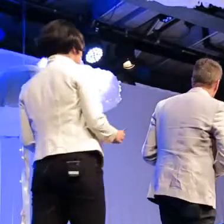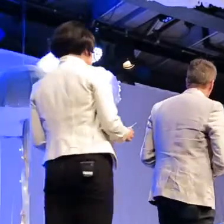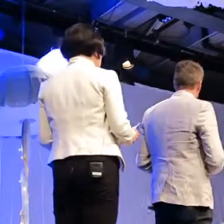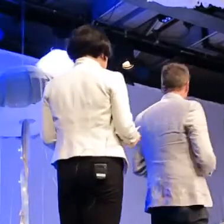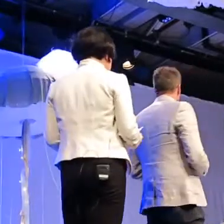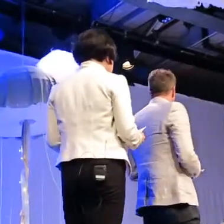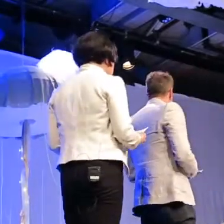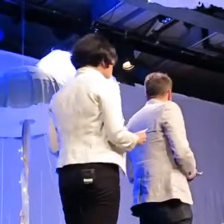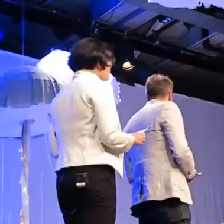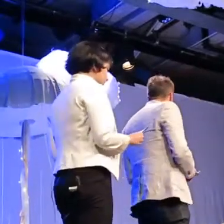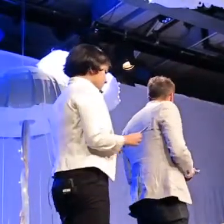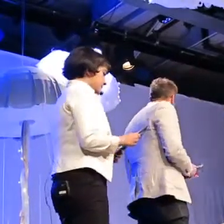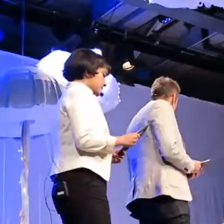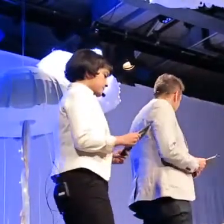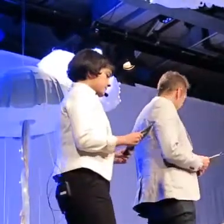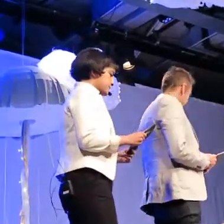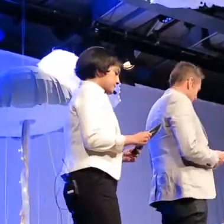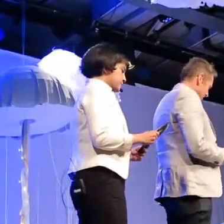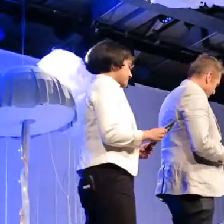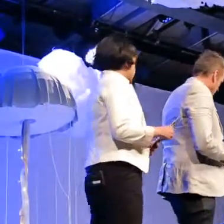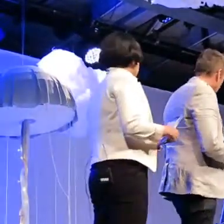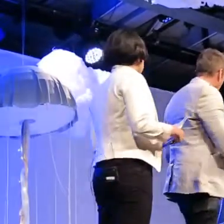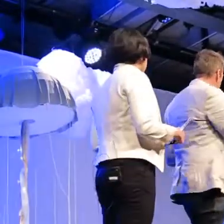Känd. Vack.